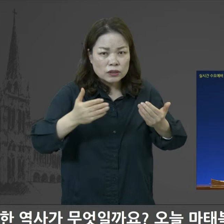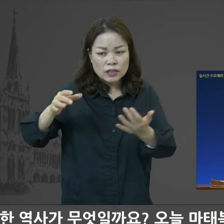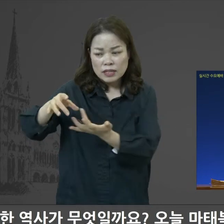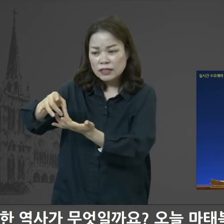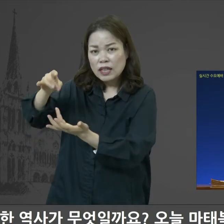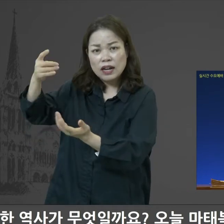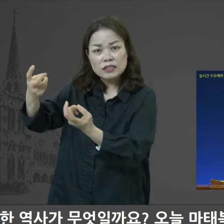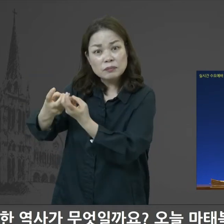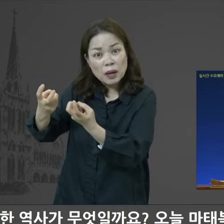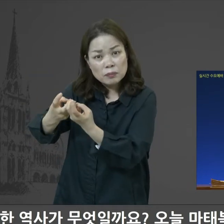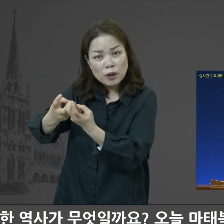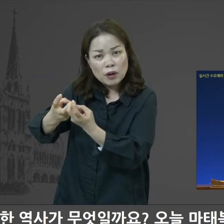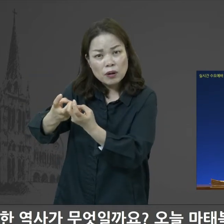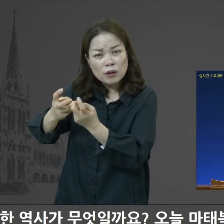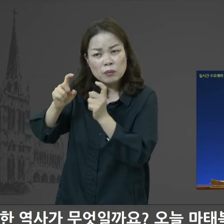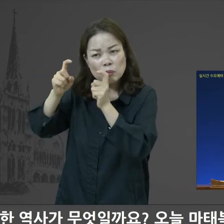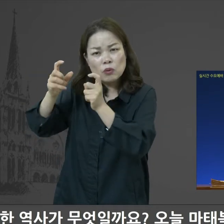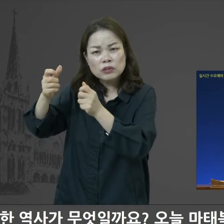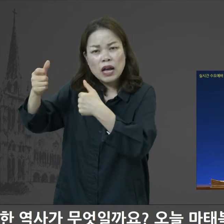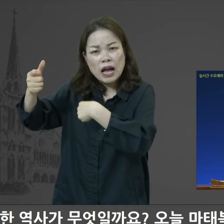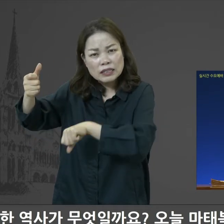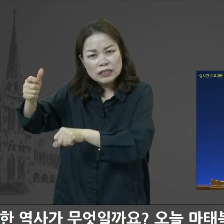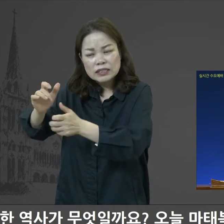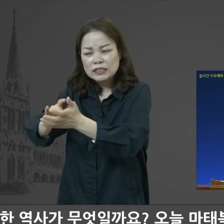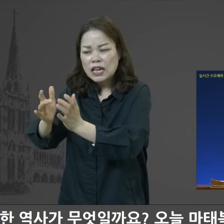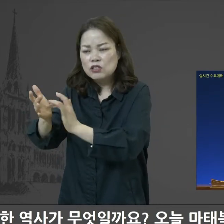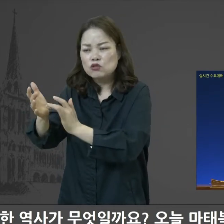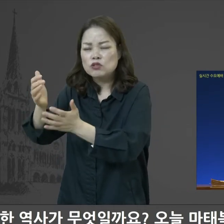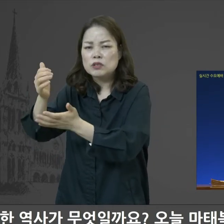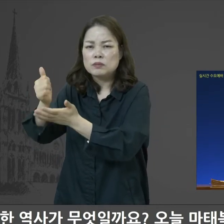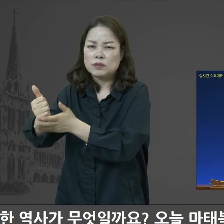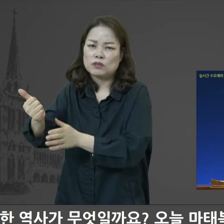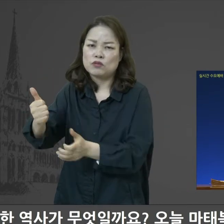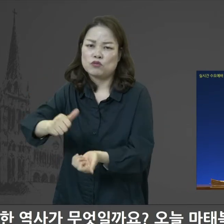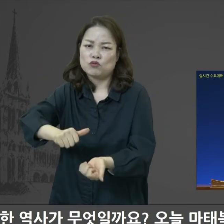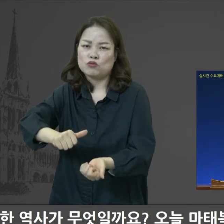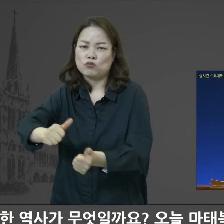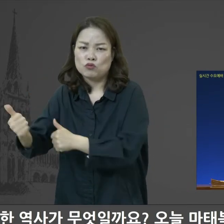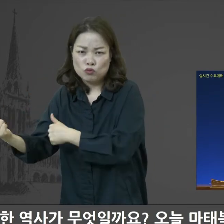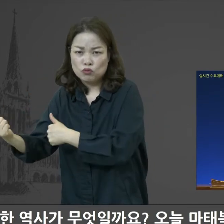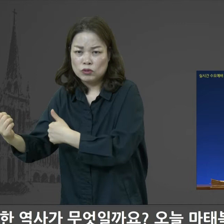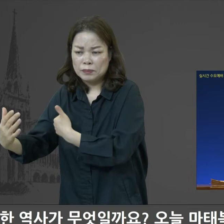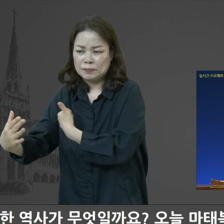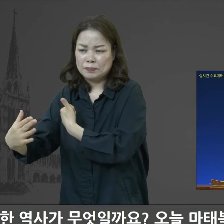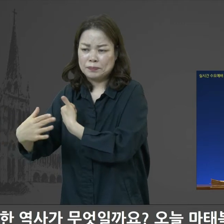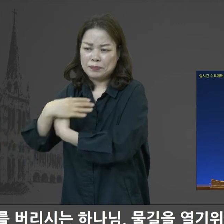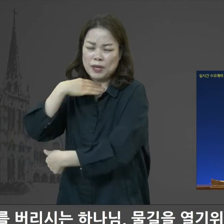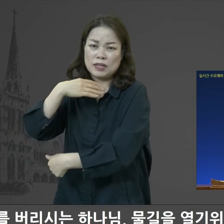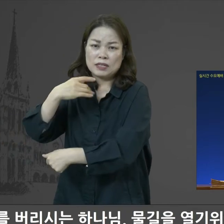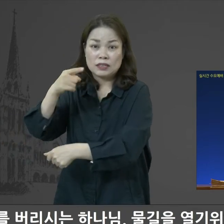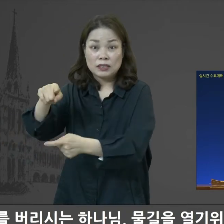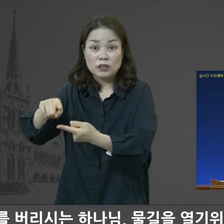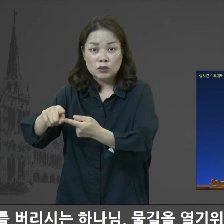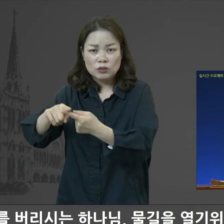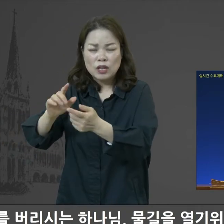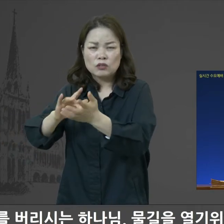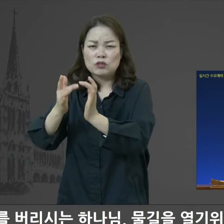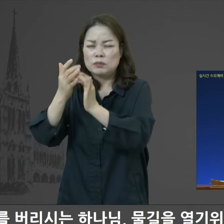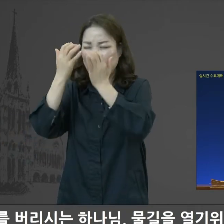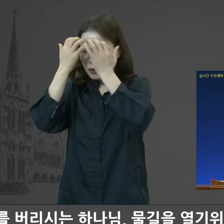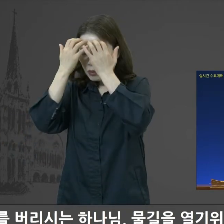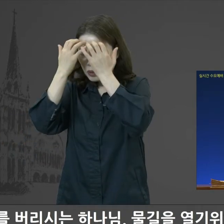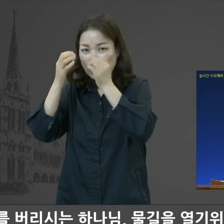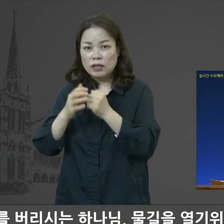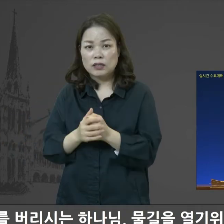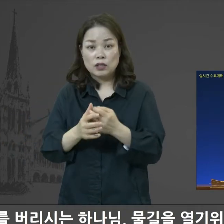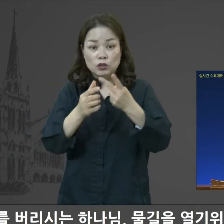방법은 목자인 그 아들을 치는 방법입니다. 이것이 예수님의 고난이에요.